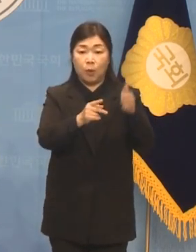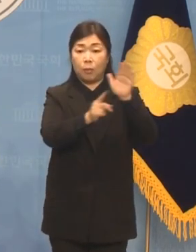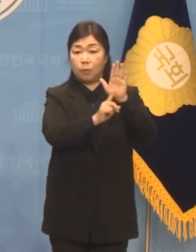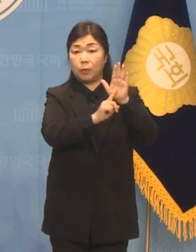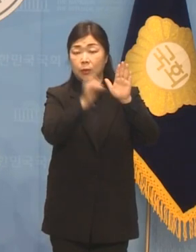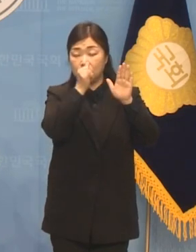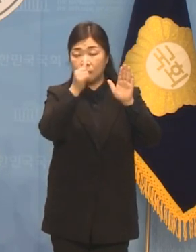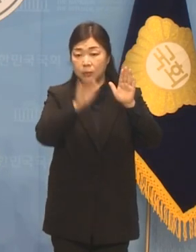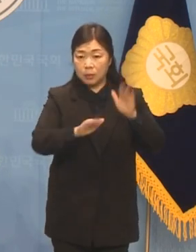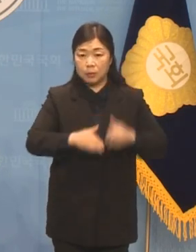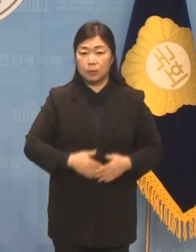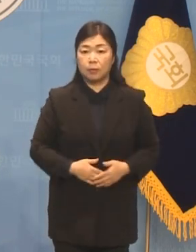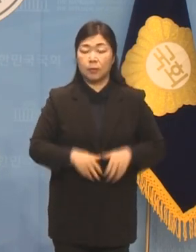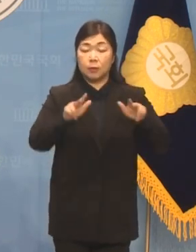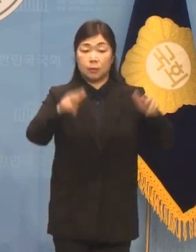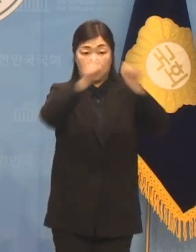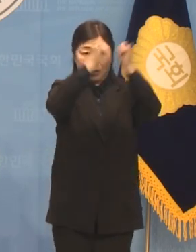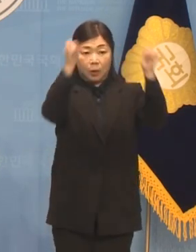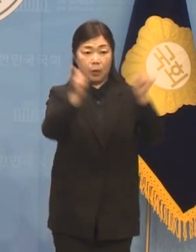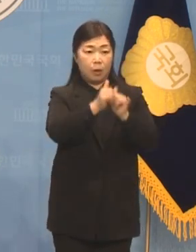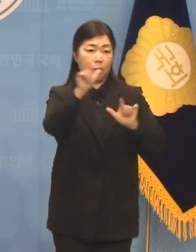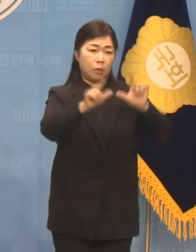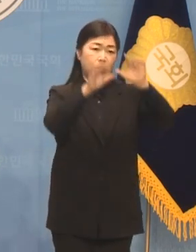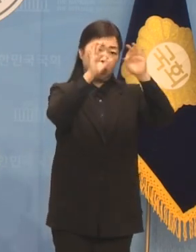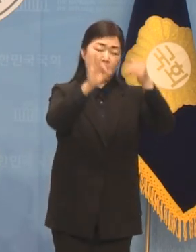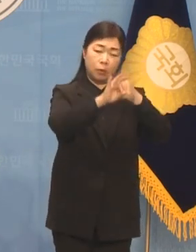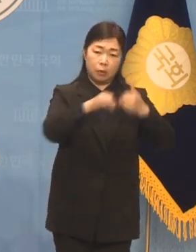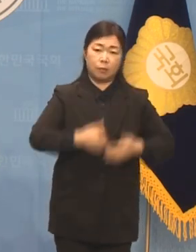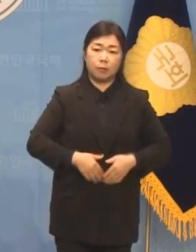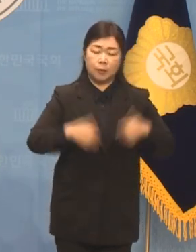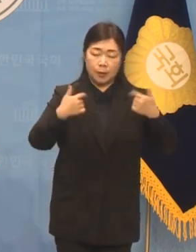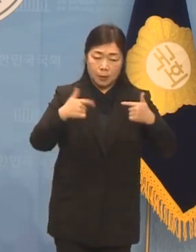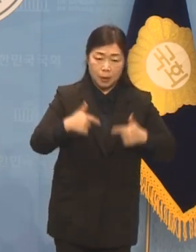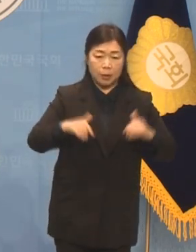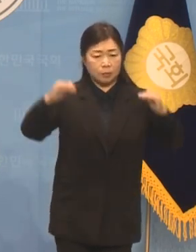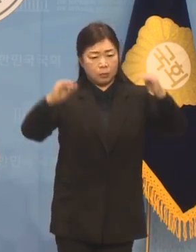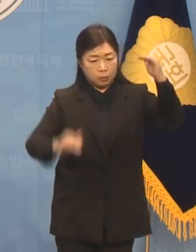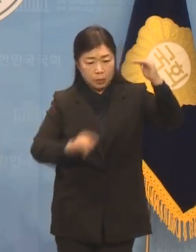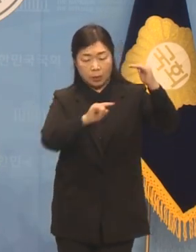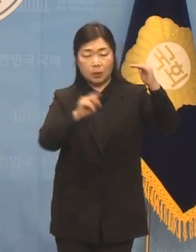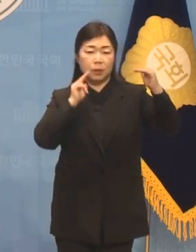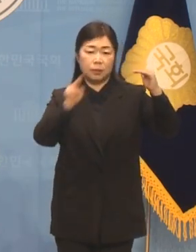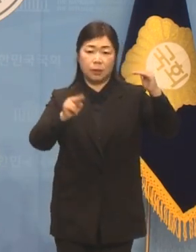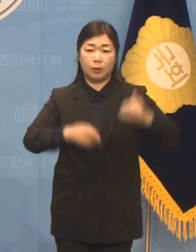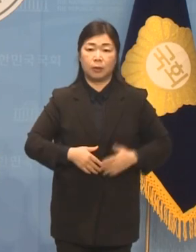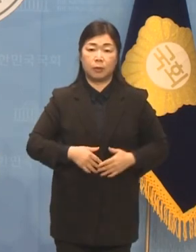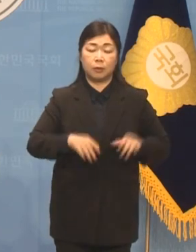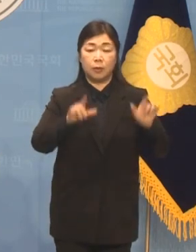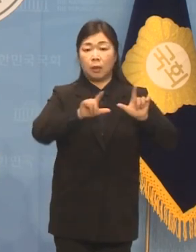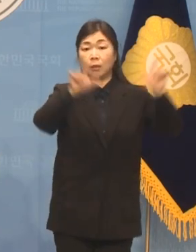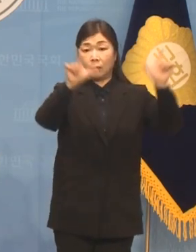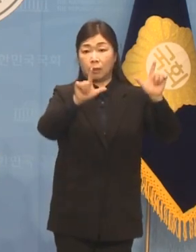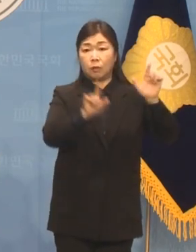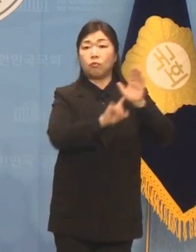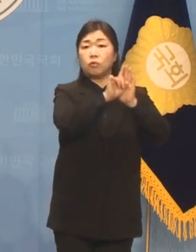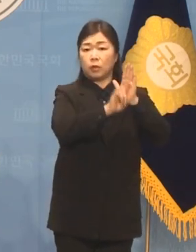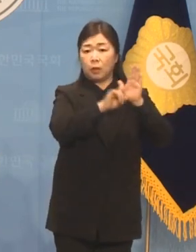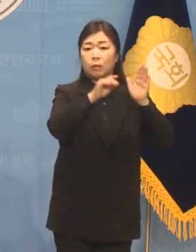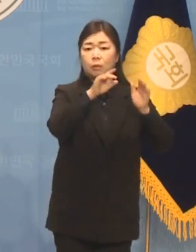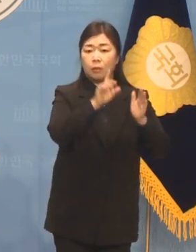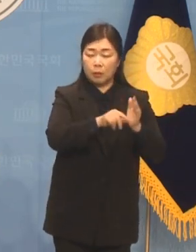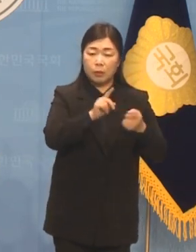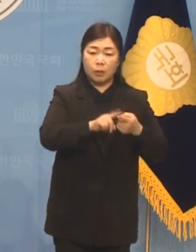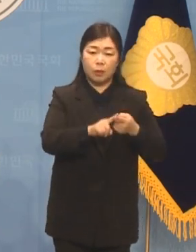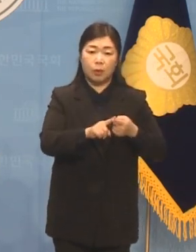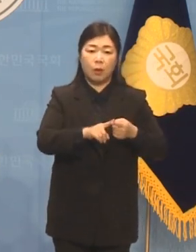불평등과 양극화되는 삶의 모습들이 어떠한지가 매일 언론에 나옵니다. 기후위기에 대해서, 세수